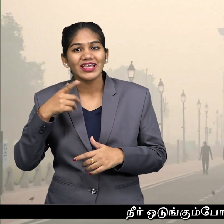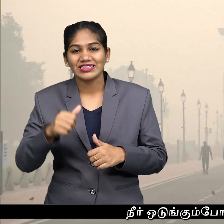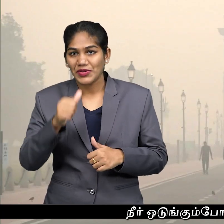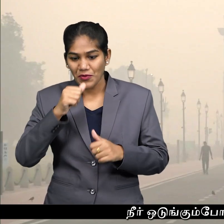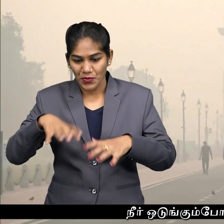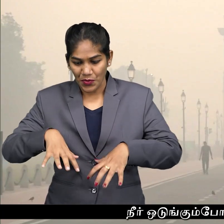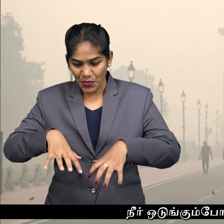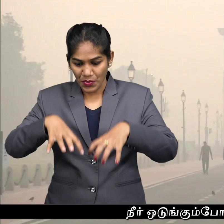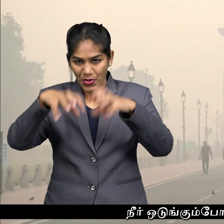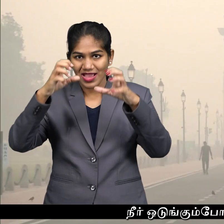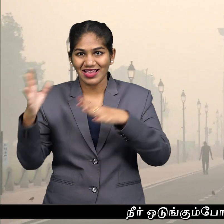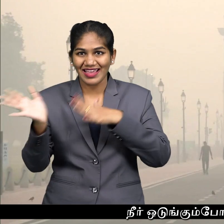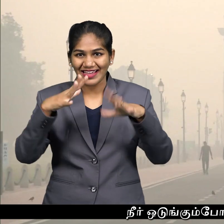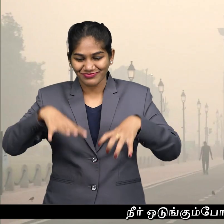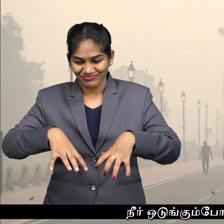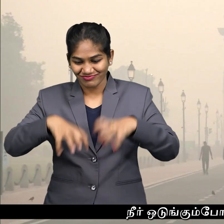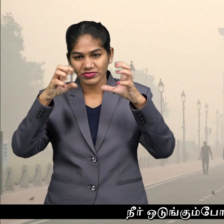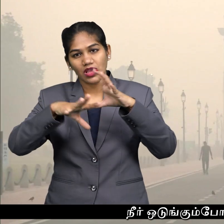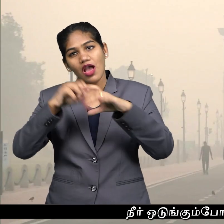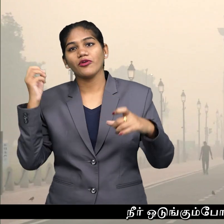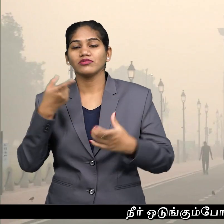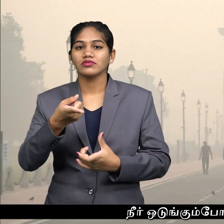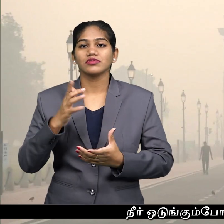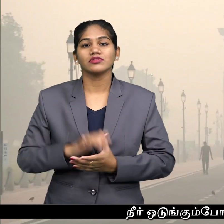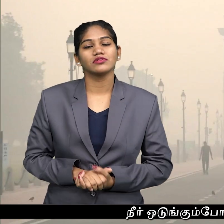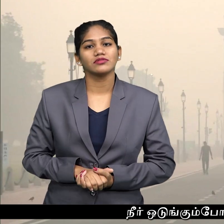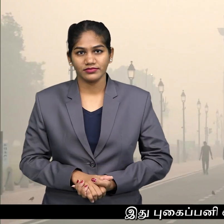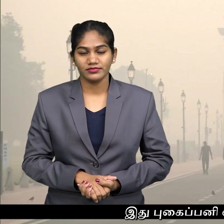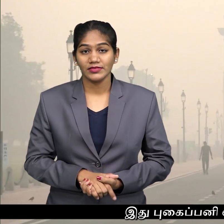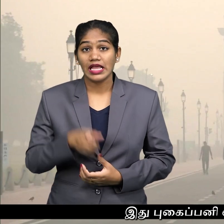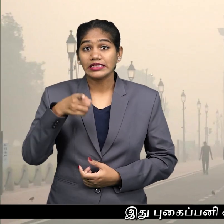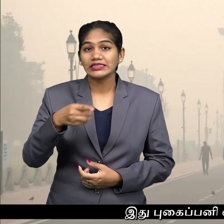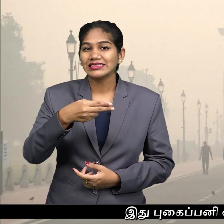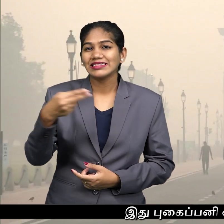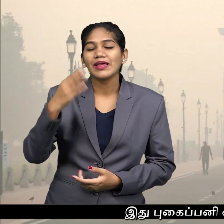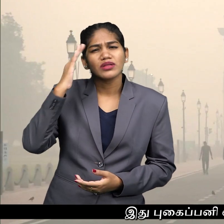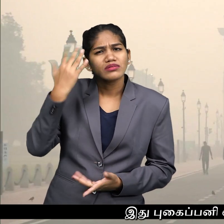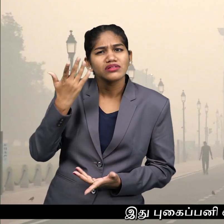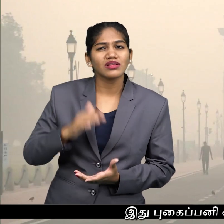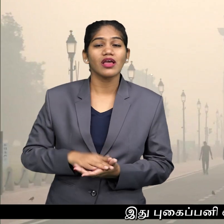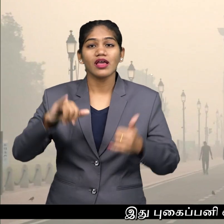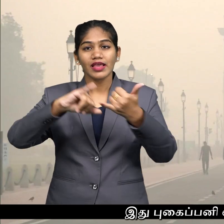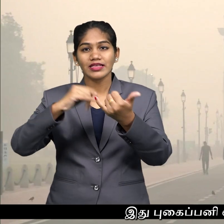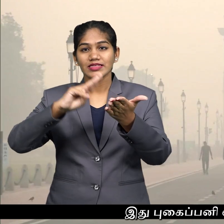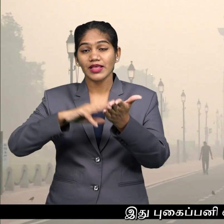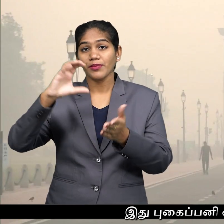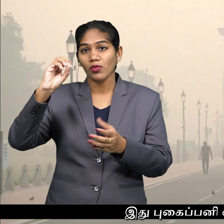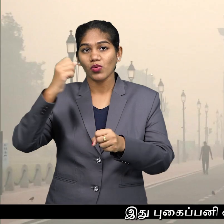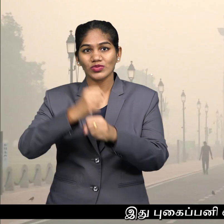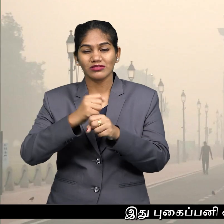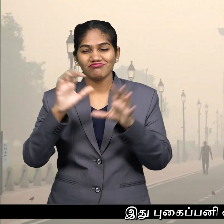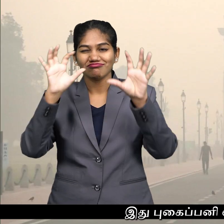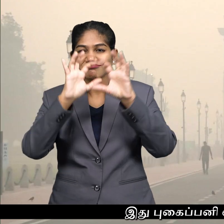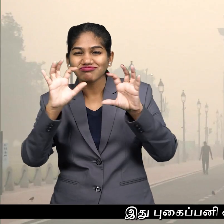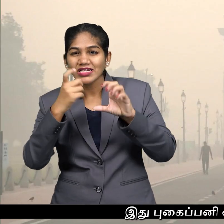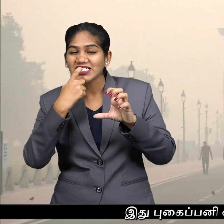நீர் ஒடுங்கும்போது பார்வை திறன் குறைகிறது. இது புகைப்பனி என அழைக்கப்படுகிறது மற்றும்